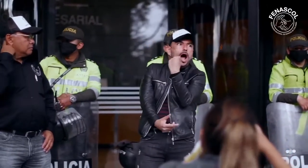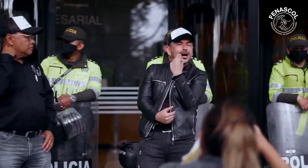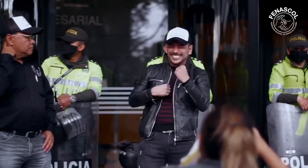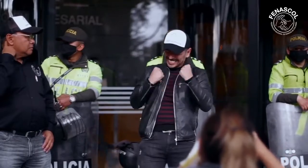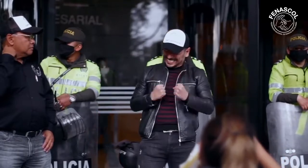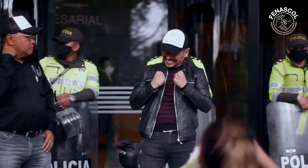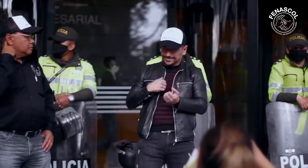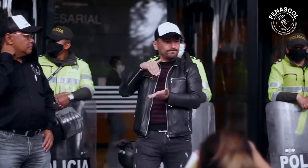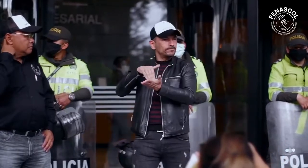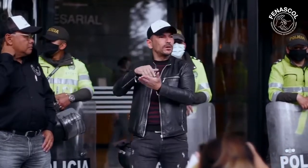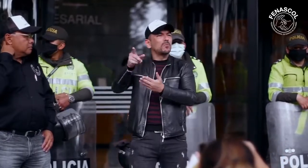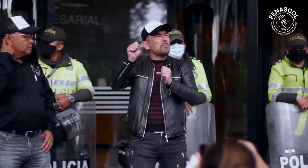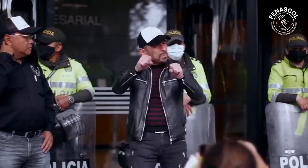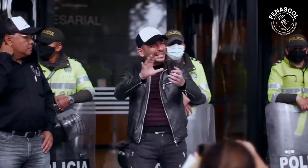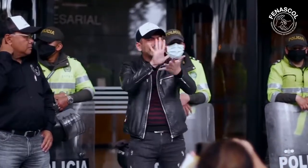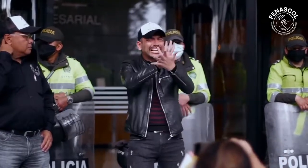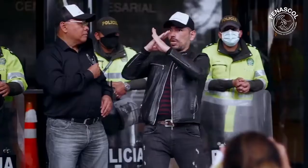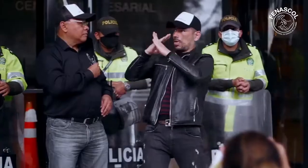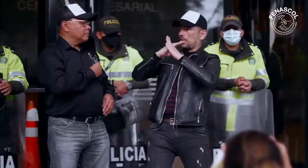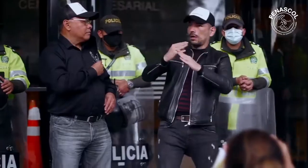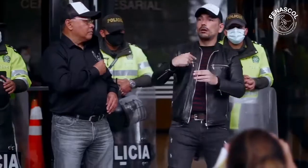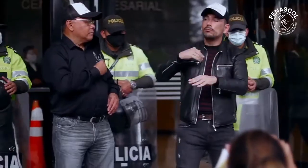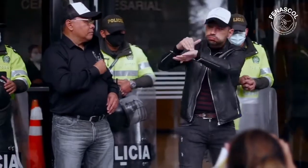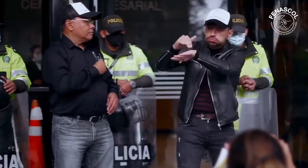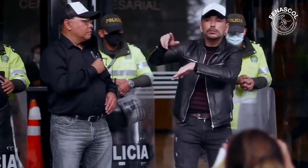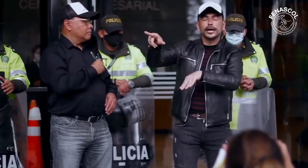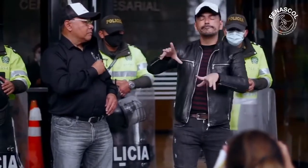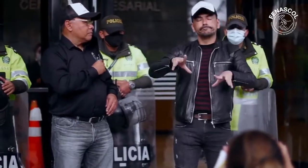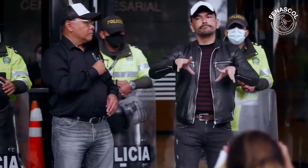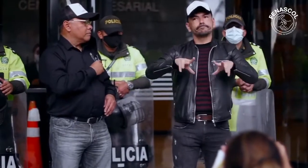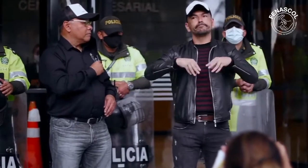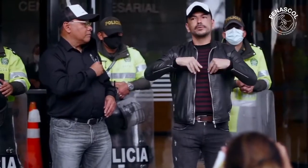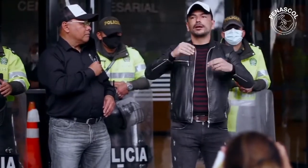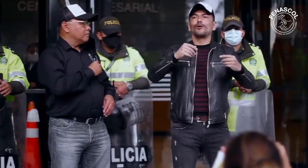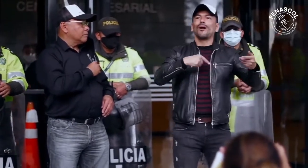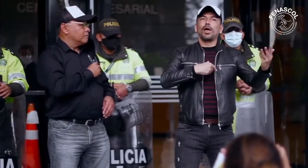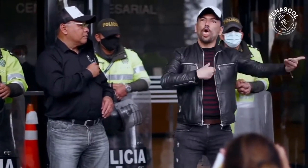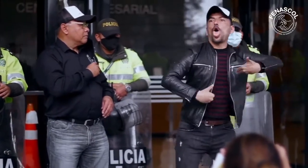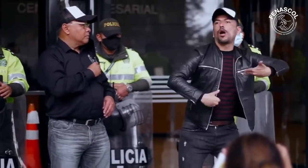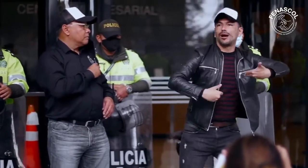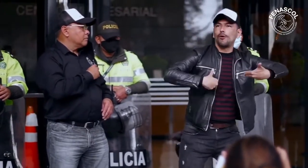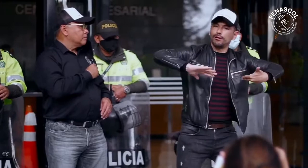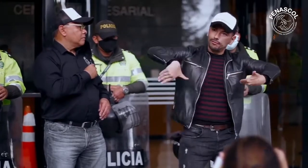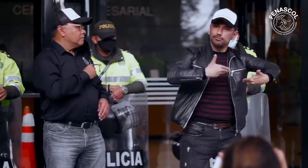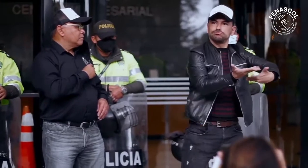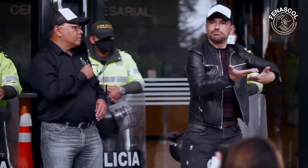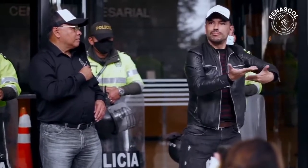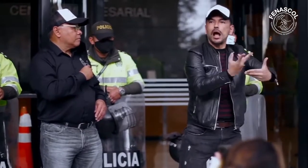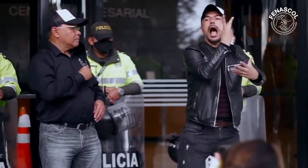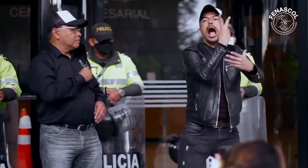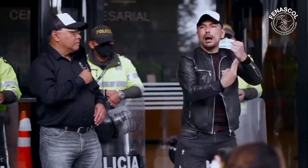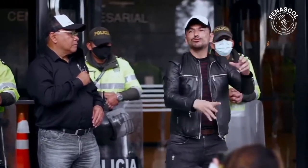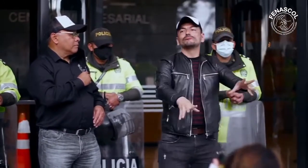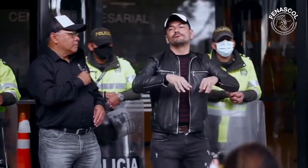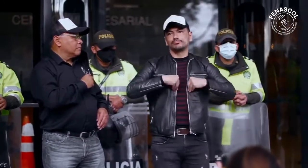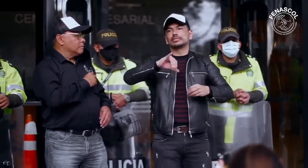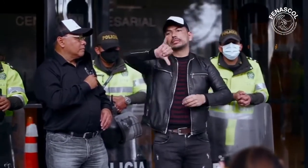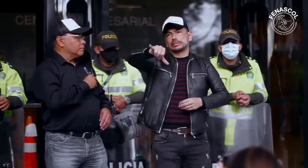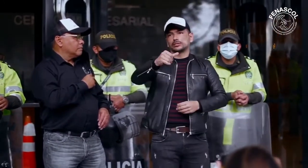una constante negativa. Después de mucho insistir, frente a su propuesta logramos pasar una contrapropuesta y ambas fueron aceptadas para el 5 de